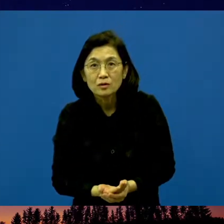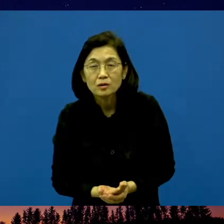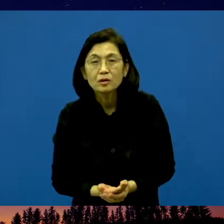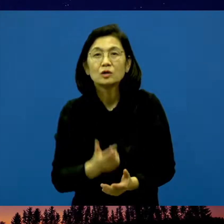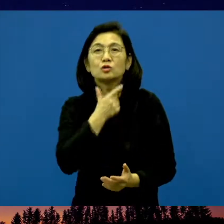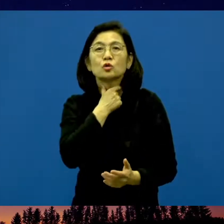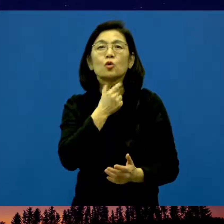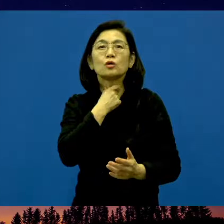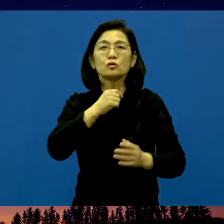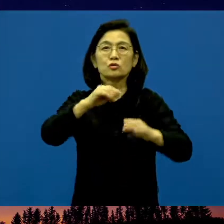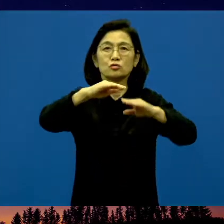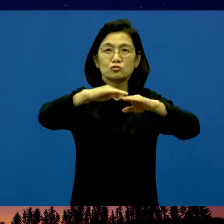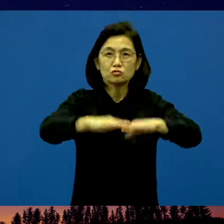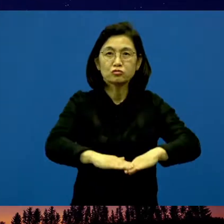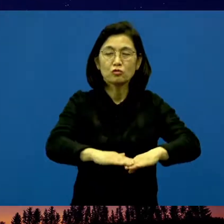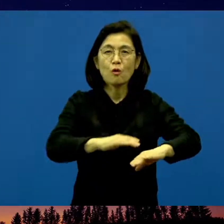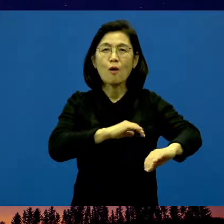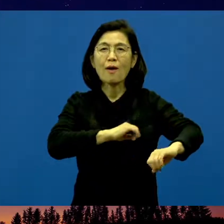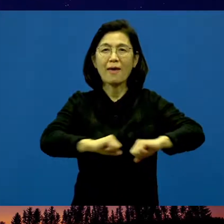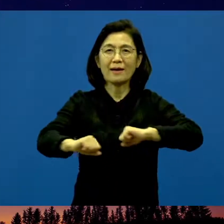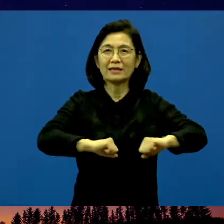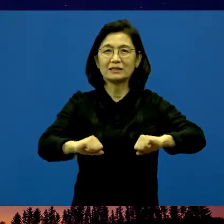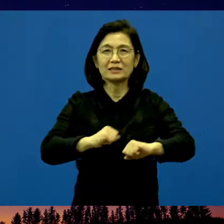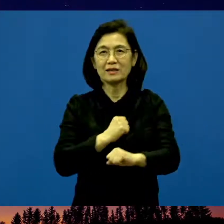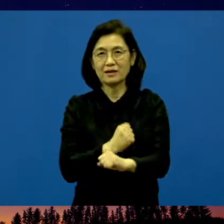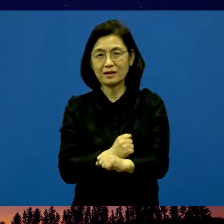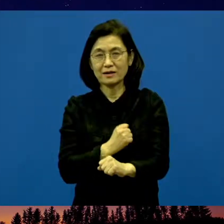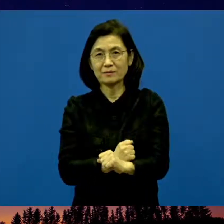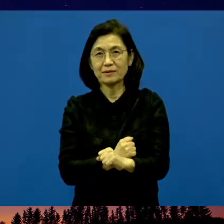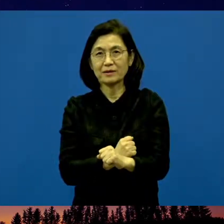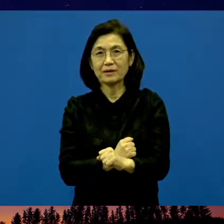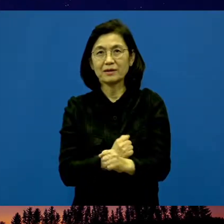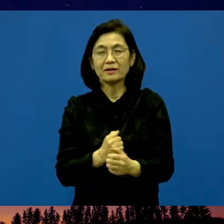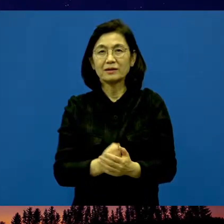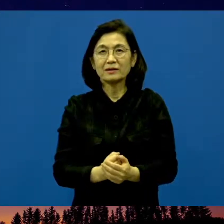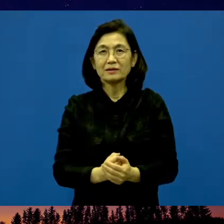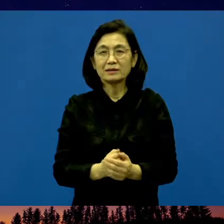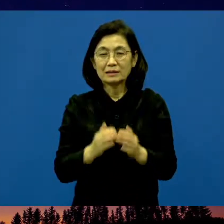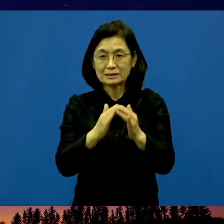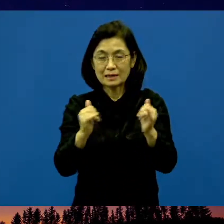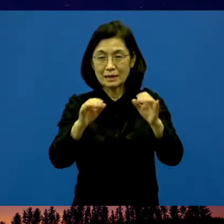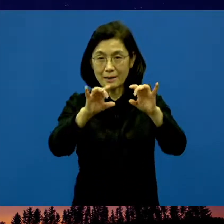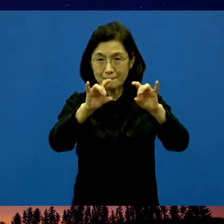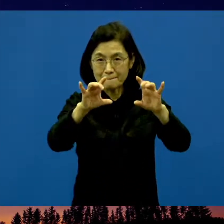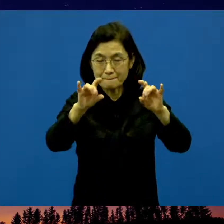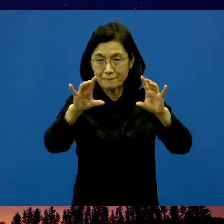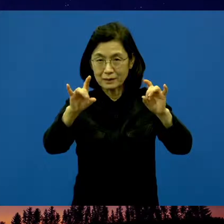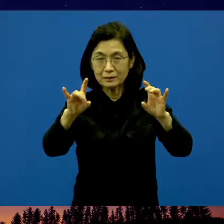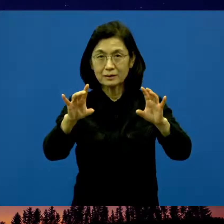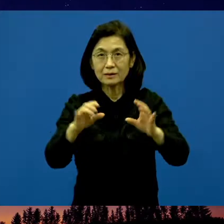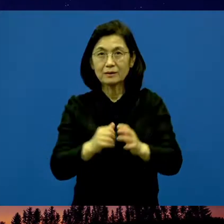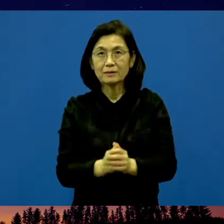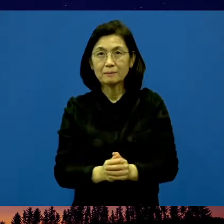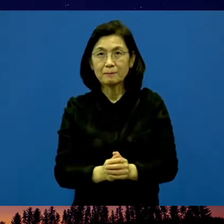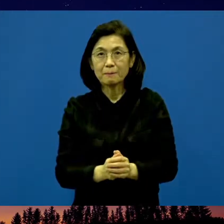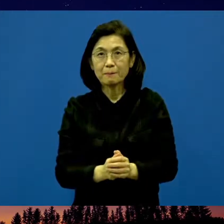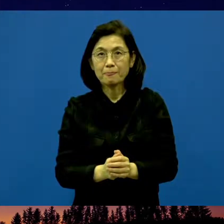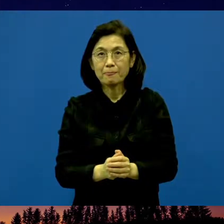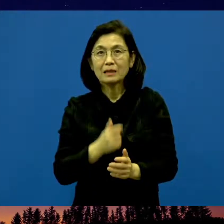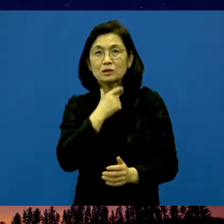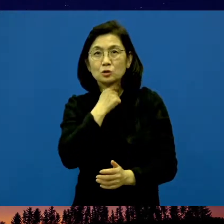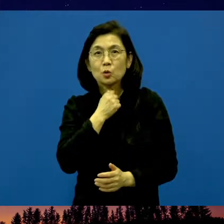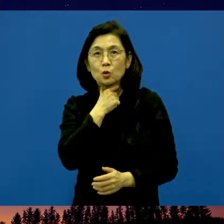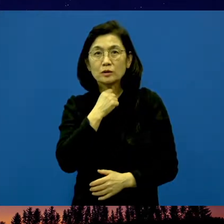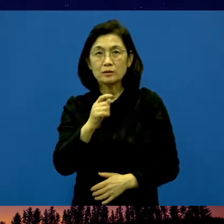중요한 구절이에요. 여러분, 사람들에게 무엇이 끌리는 게 있습니다. 끌리는 게. 우리 안에 어떤 소원이라는 거죠. 어떤